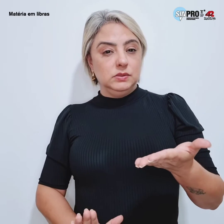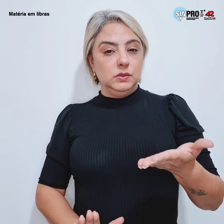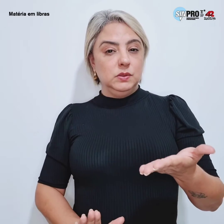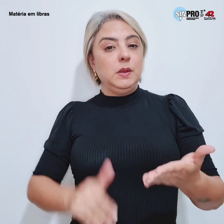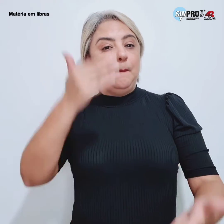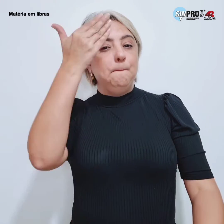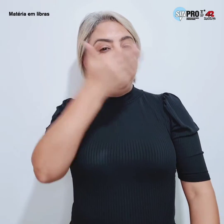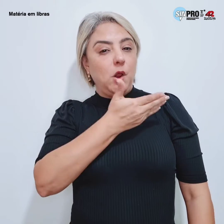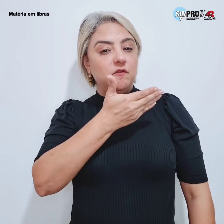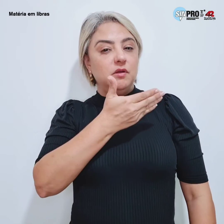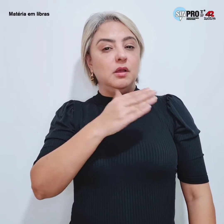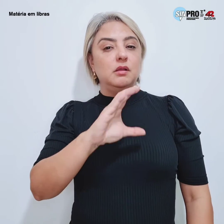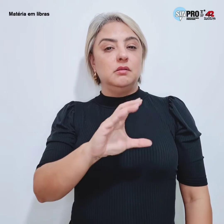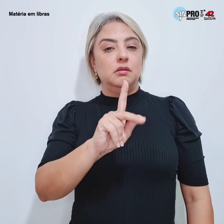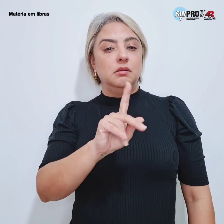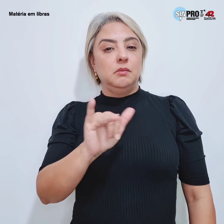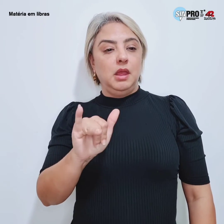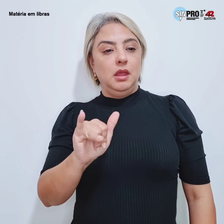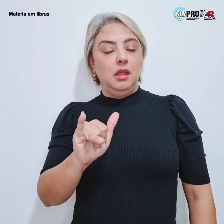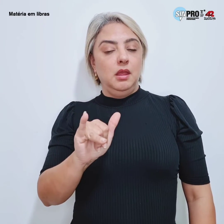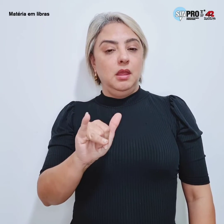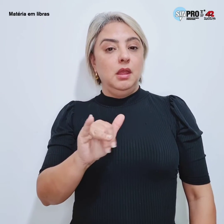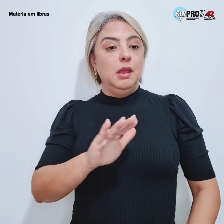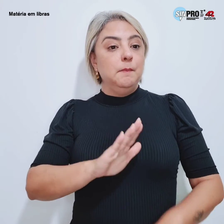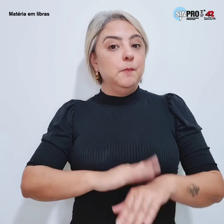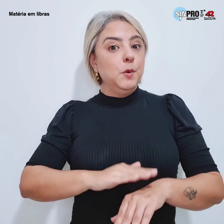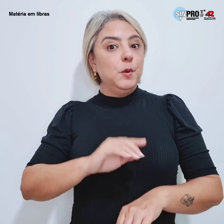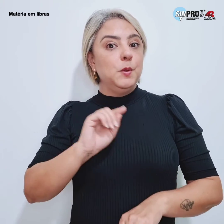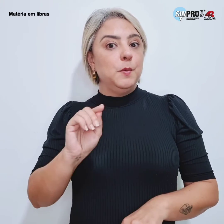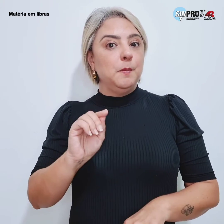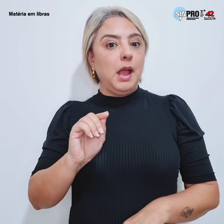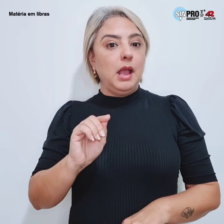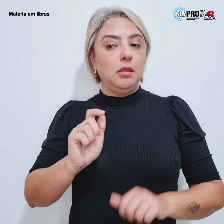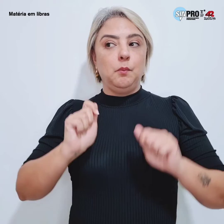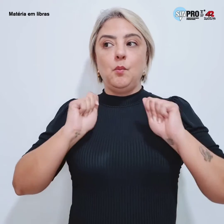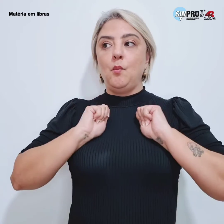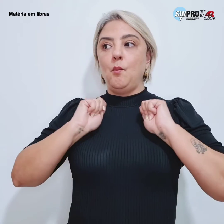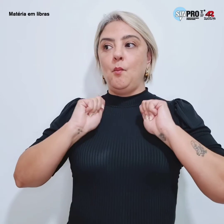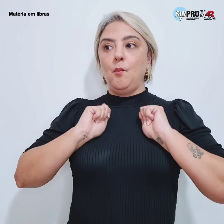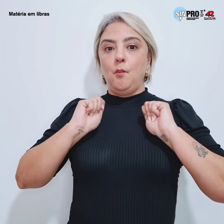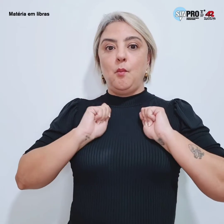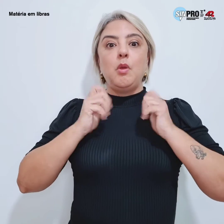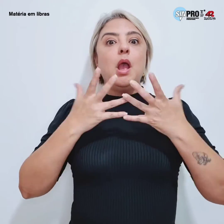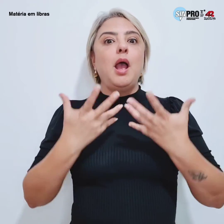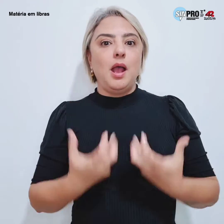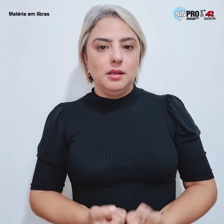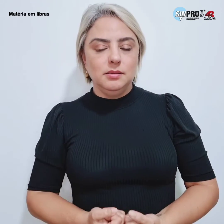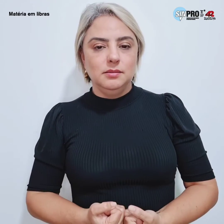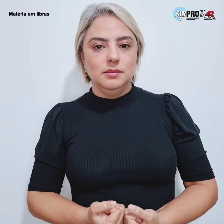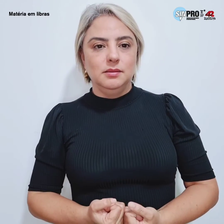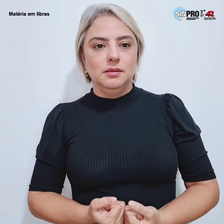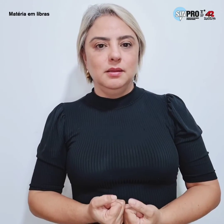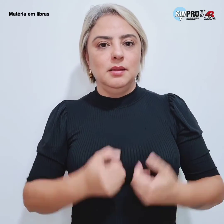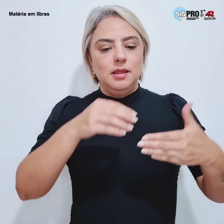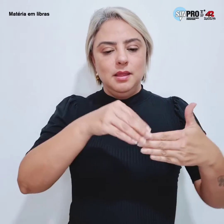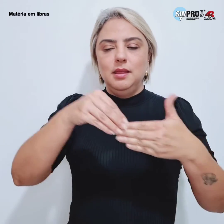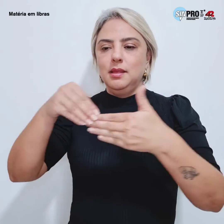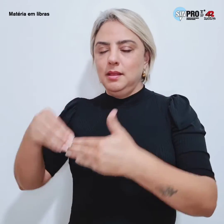confirmados na CPI, muito mais do que omissões, assumidas e encaminhadas